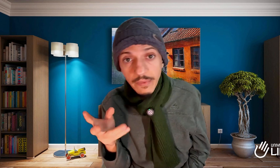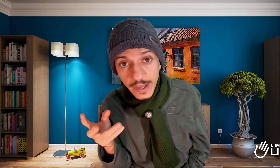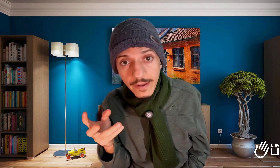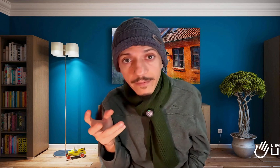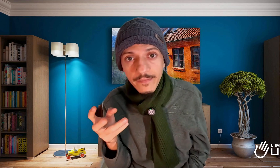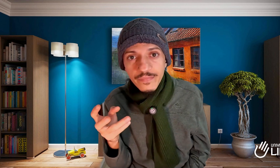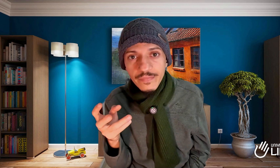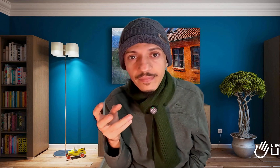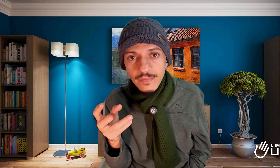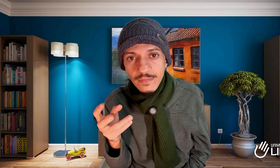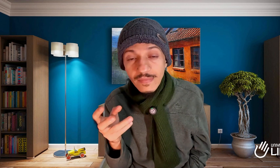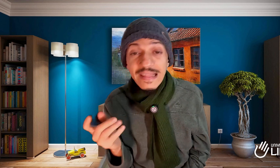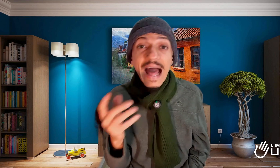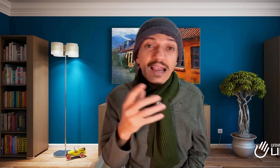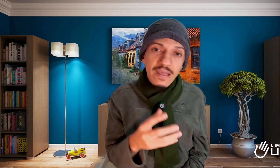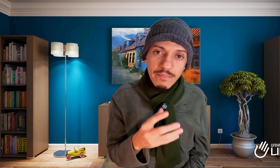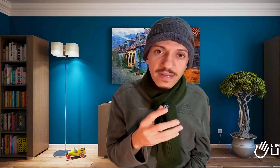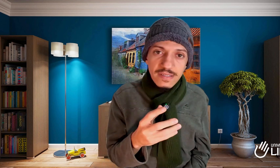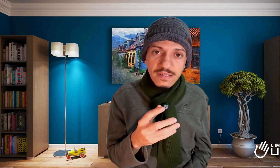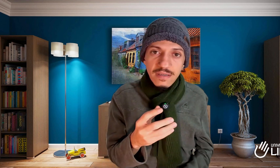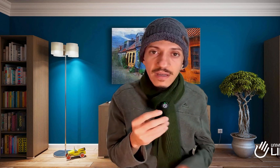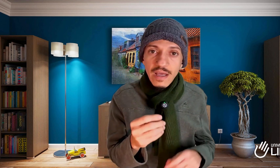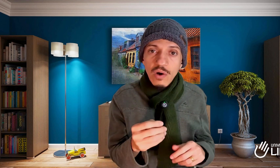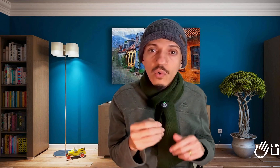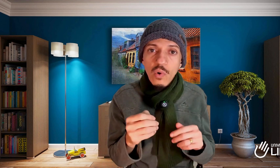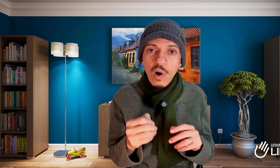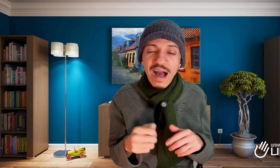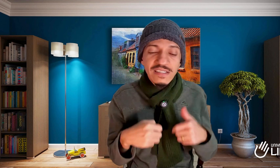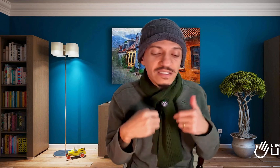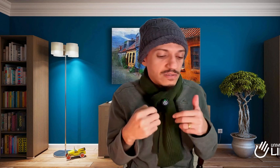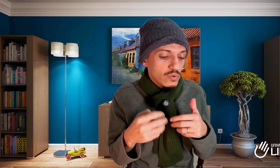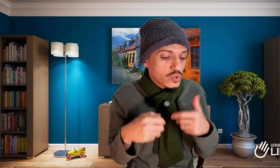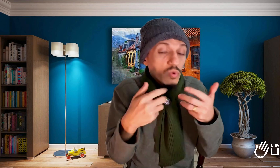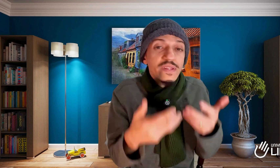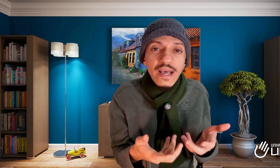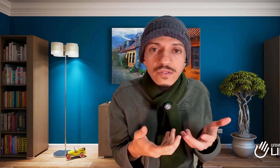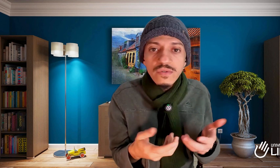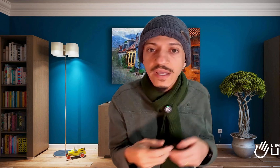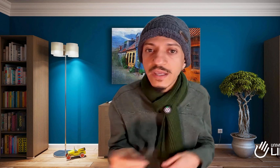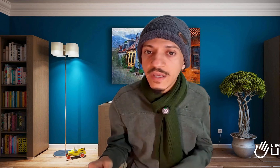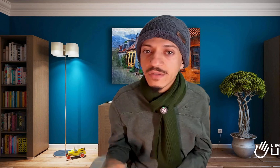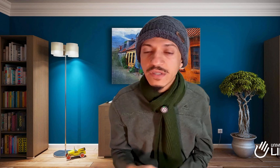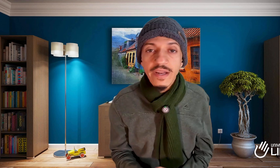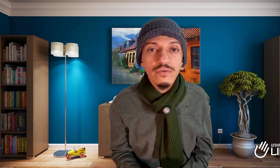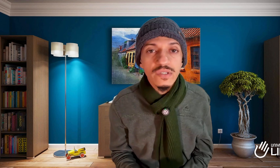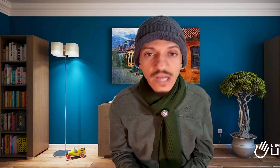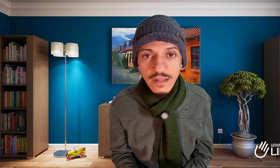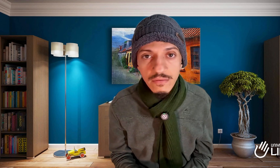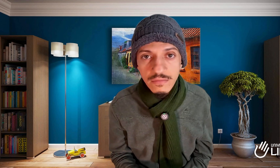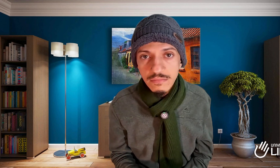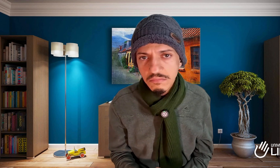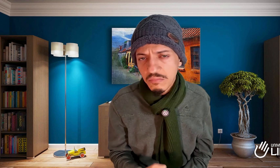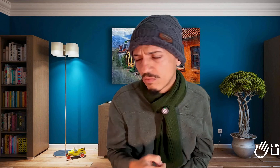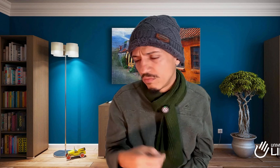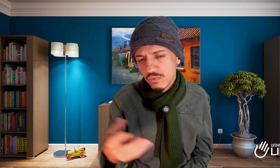amanhã, na Libras, os contextos em que isso seria usado do jeito